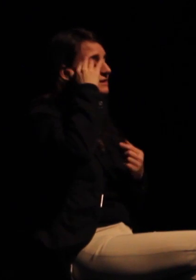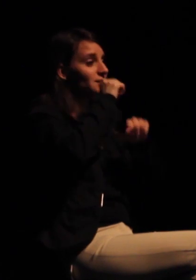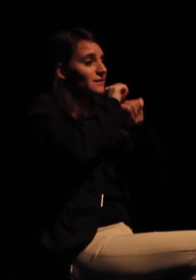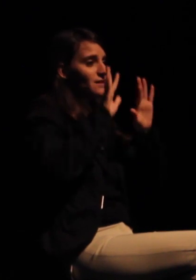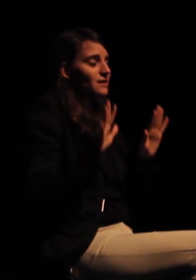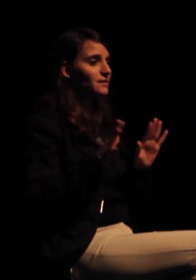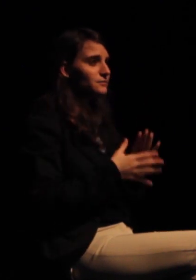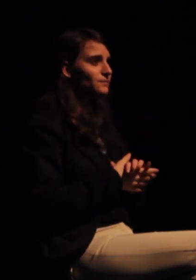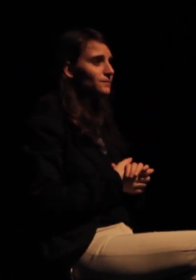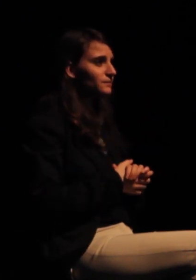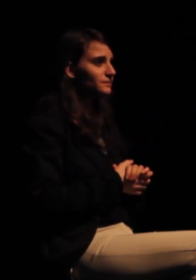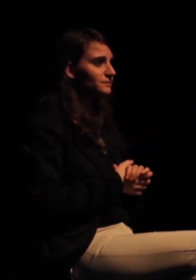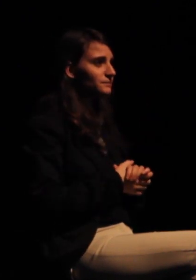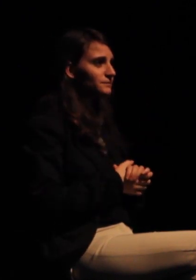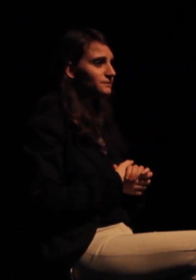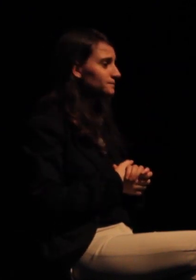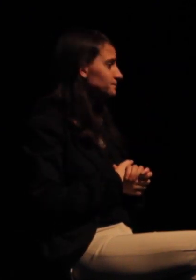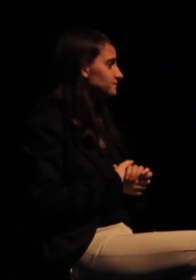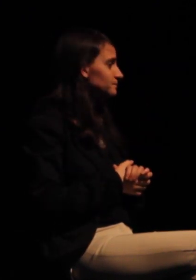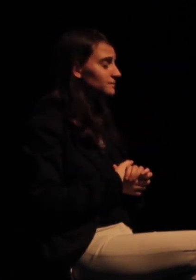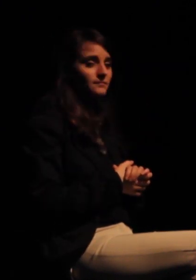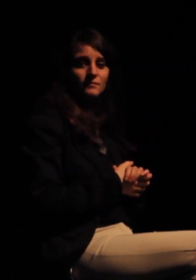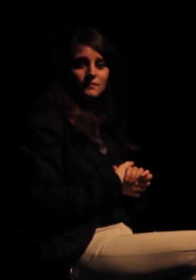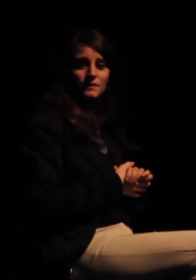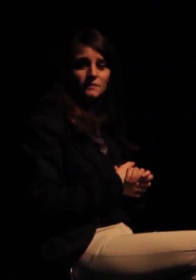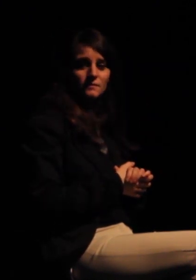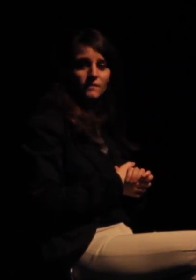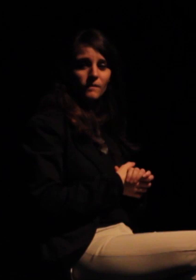Um dia vocês vão compreender. Aqui está o resultado bem.